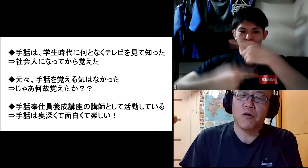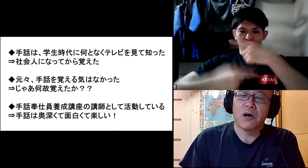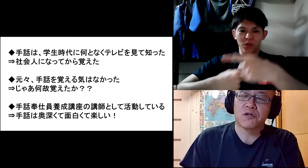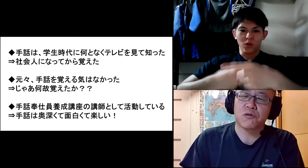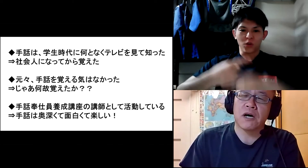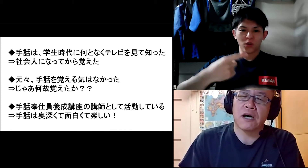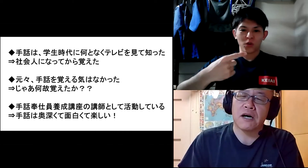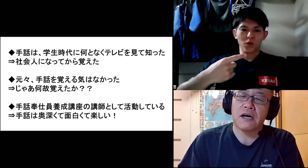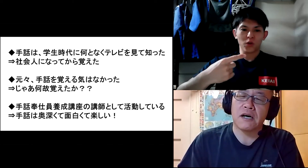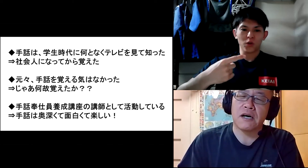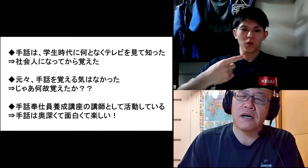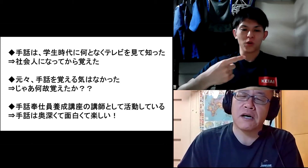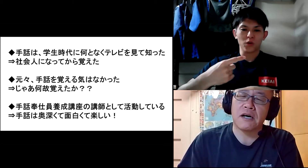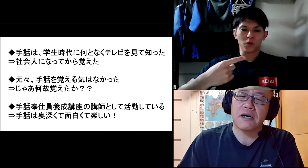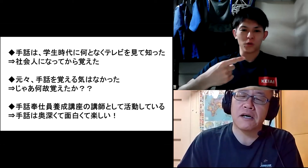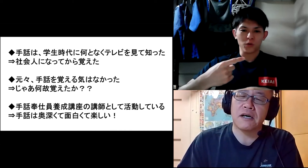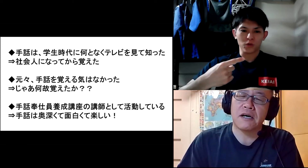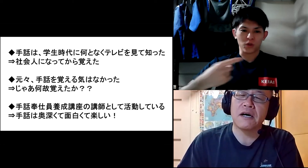僕も手話